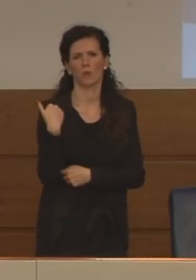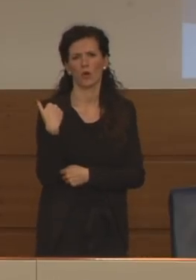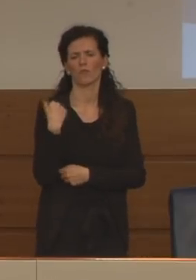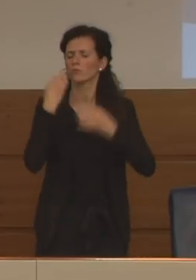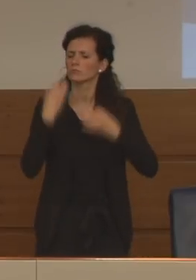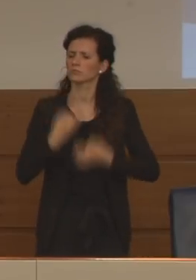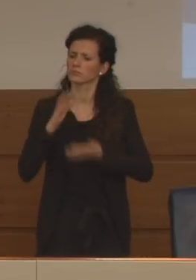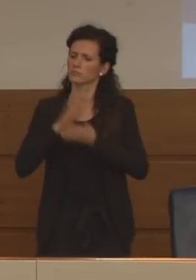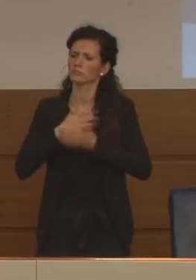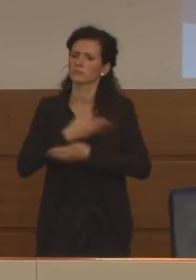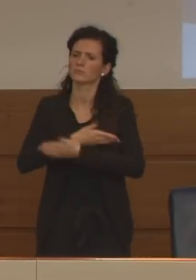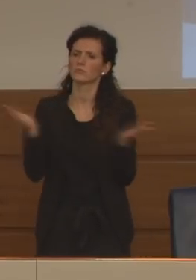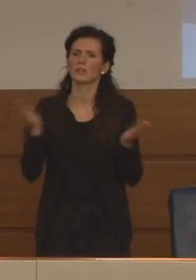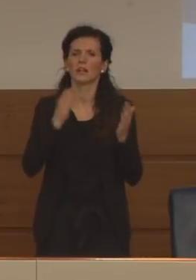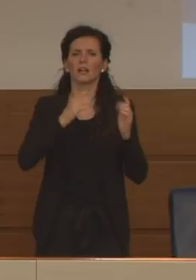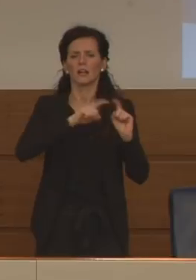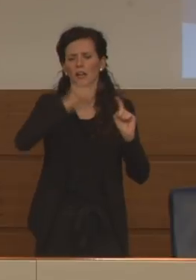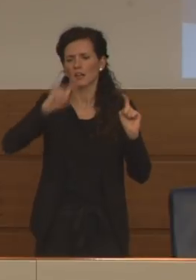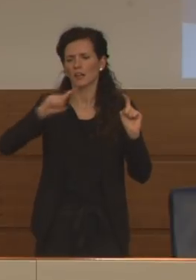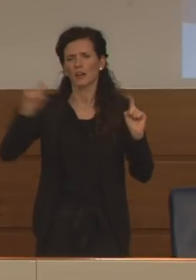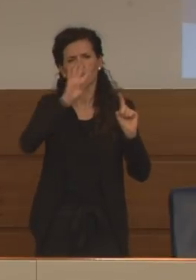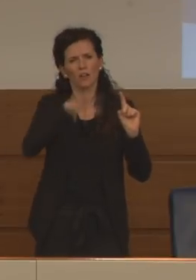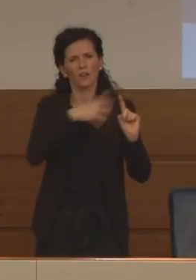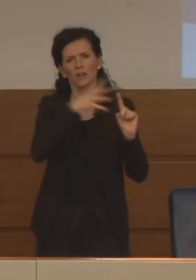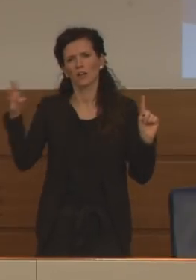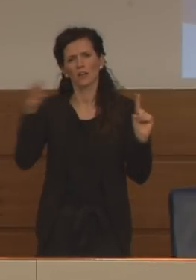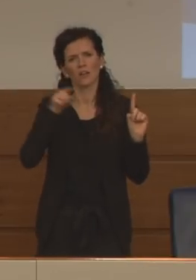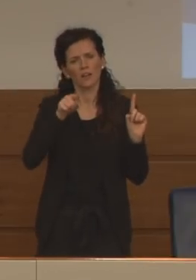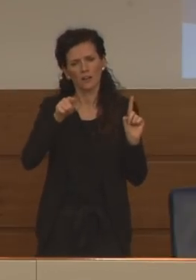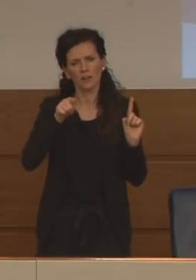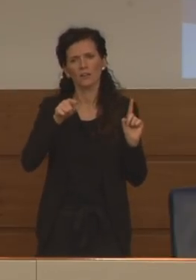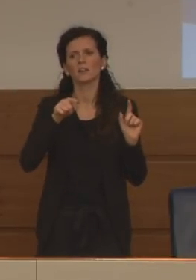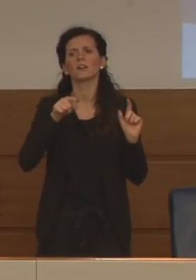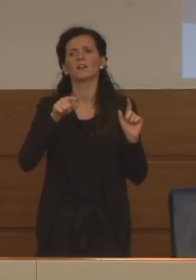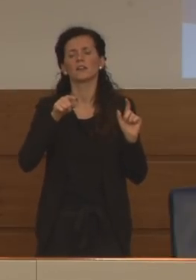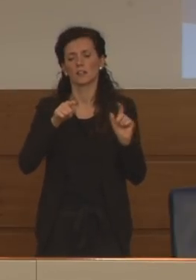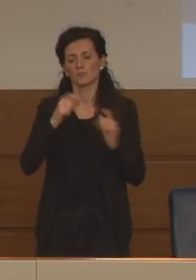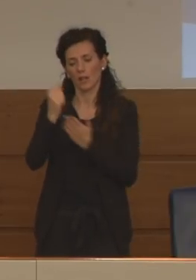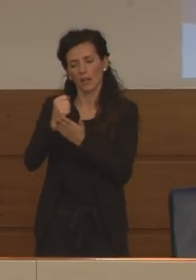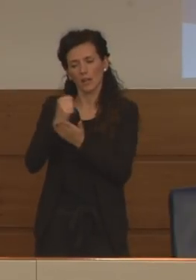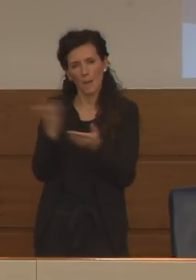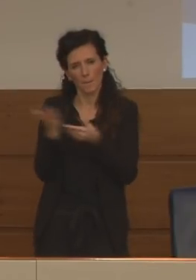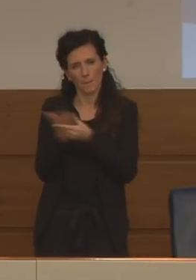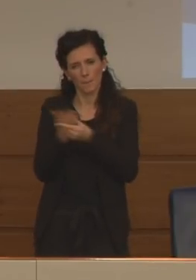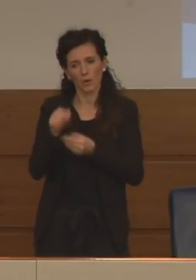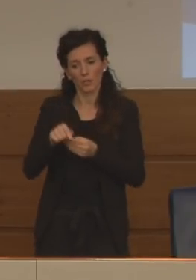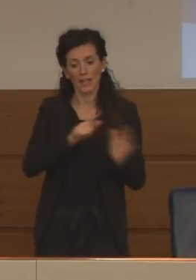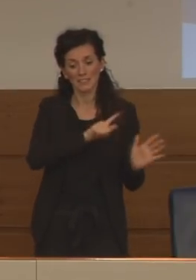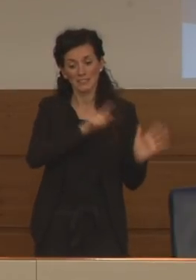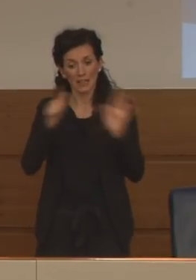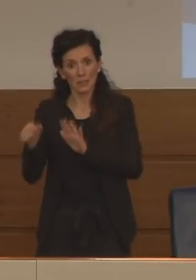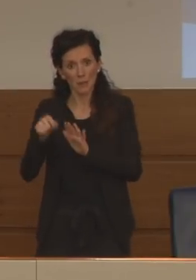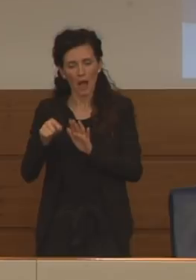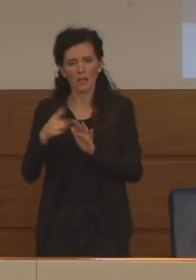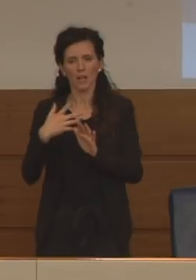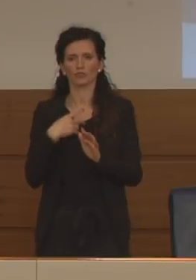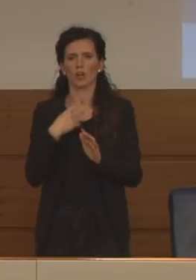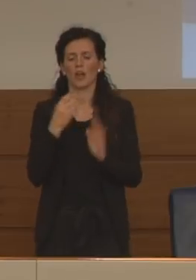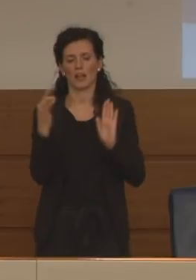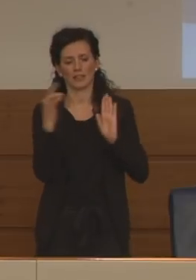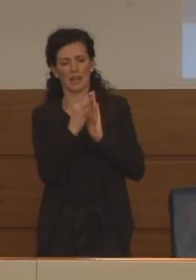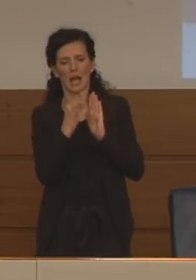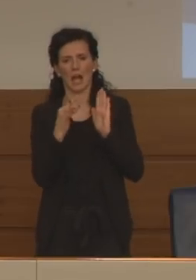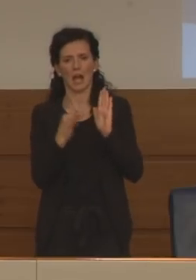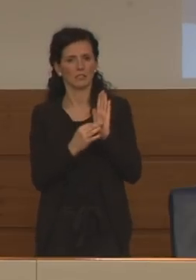pubblicato all'infografica di oggi il nostro report bisettimanale include due tipi di dato come sapete una